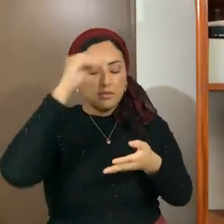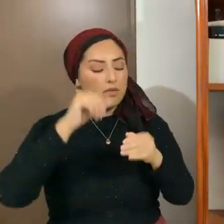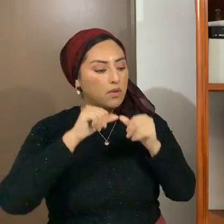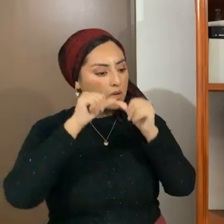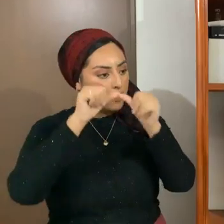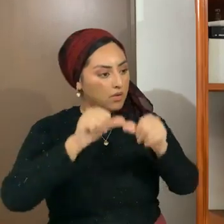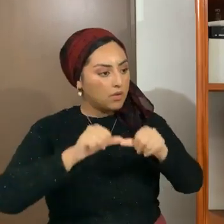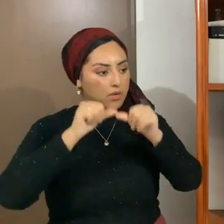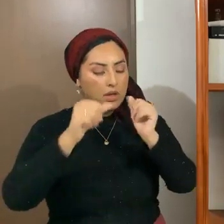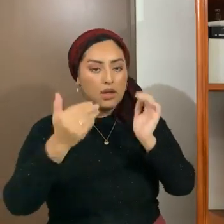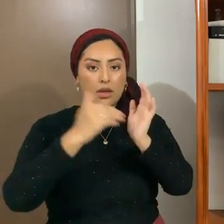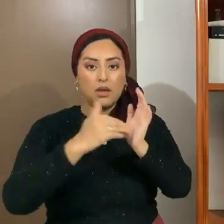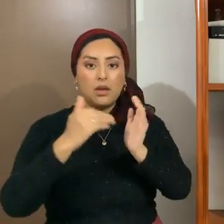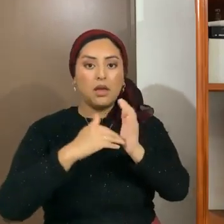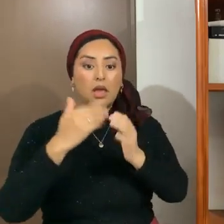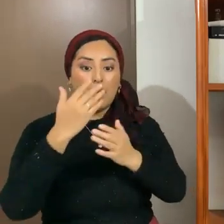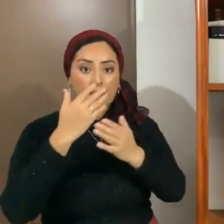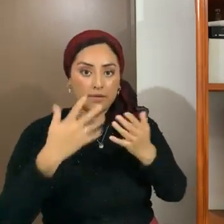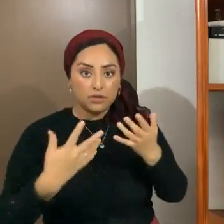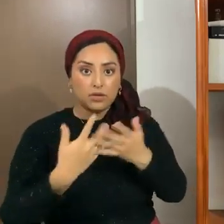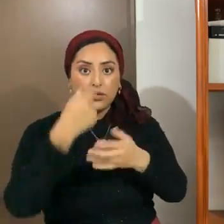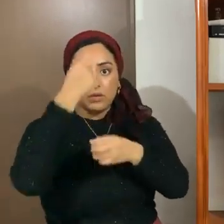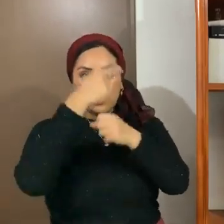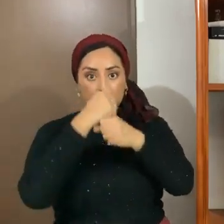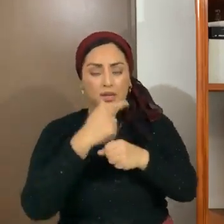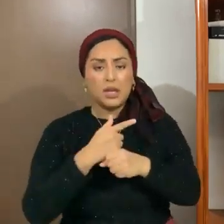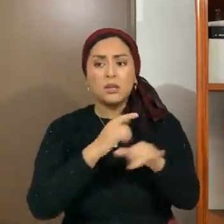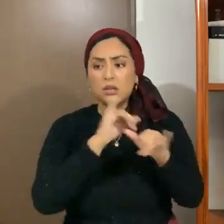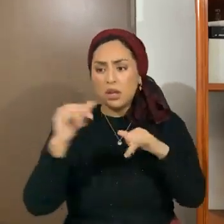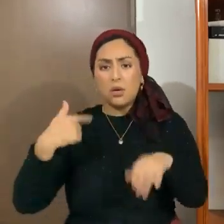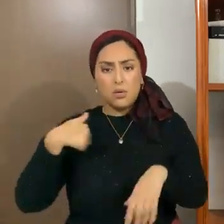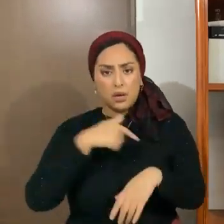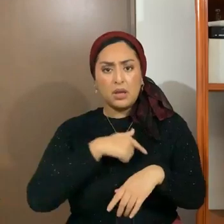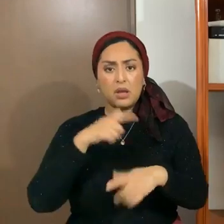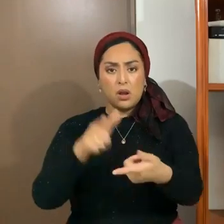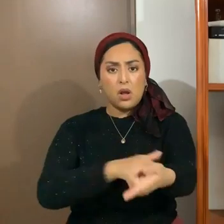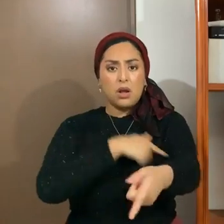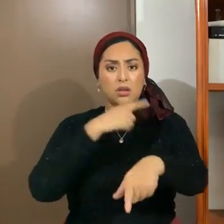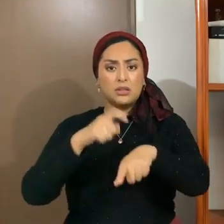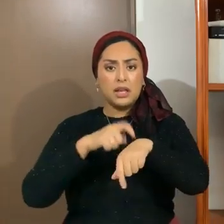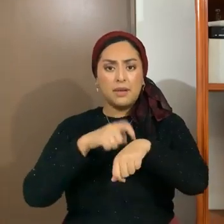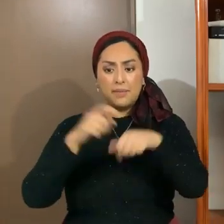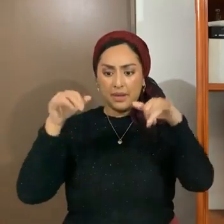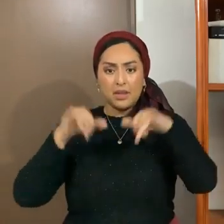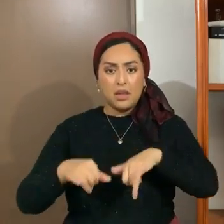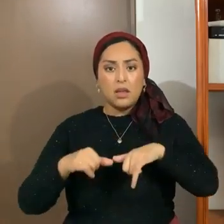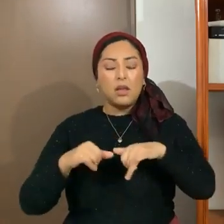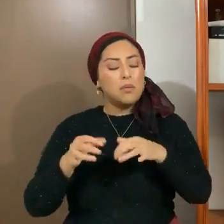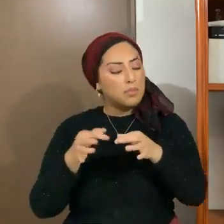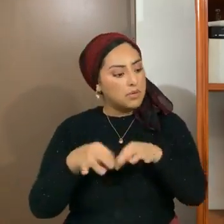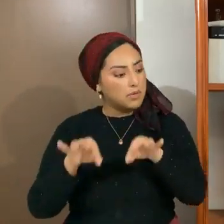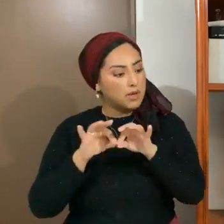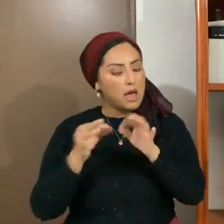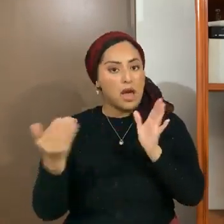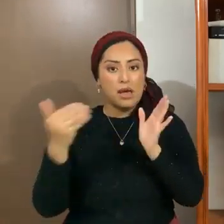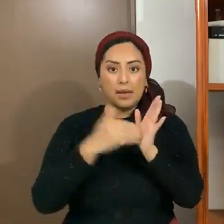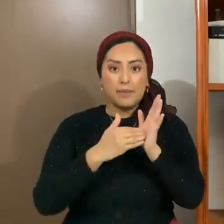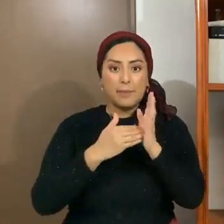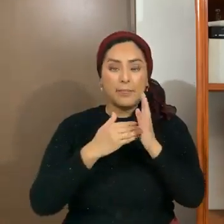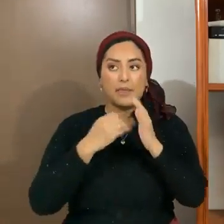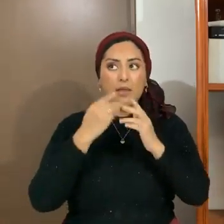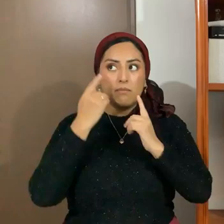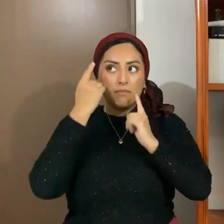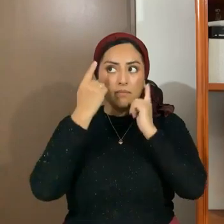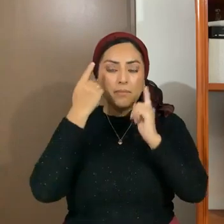siempre, porque hay almas nuevecitas, y también para los que ya tenemos tiempo, que cada día nos estemos examinando y veamos